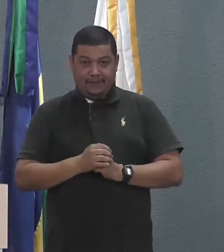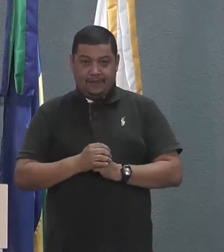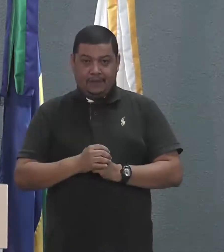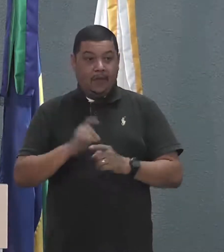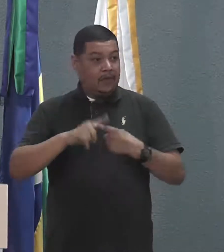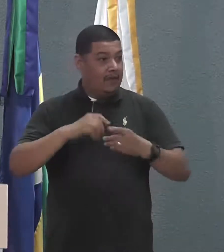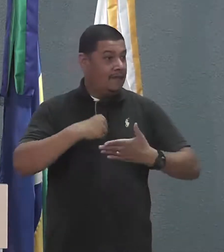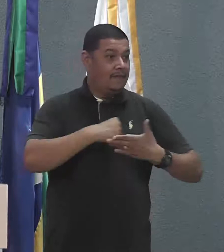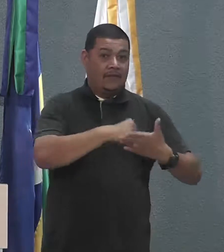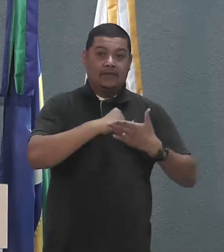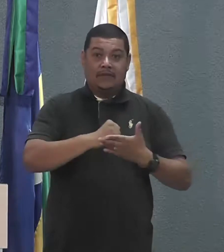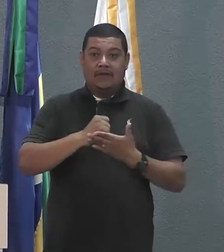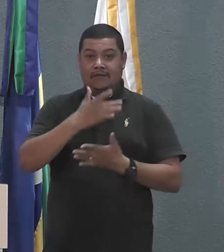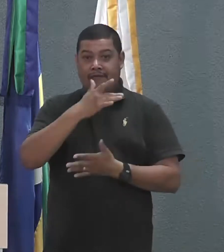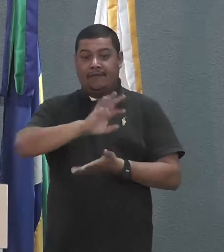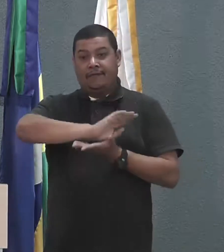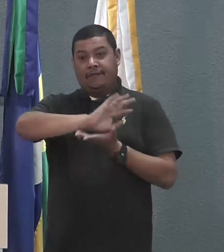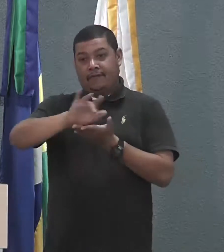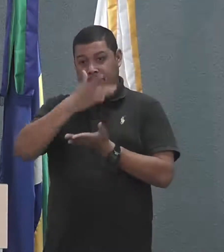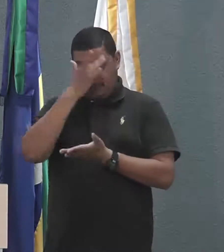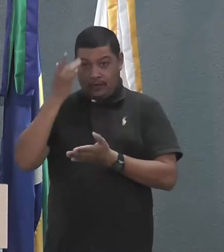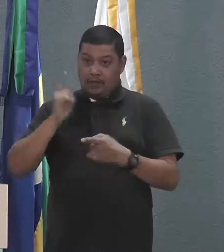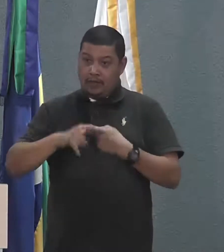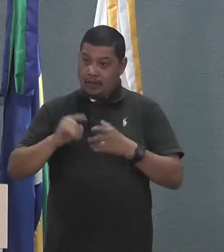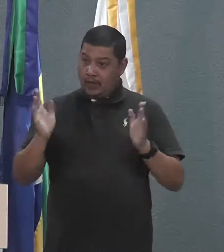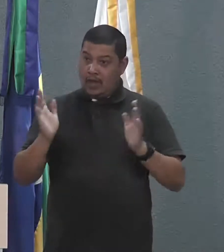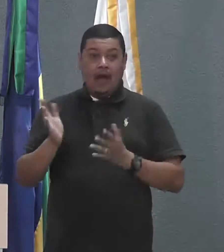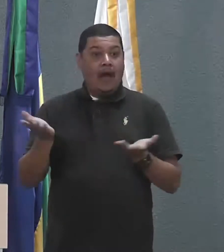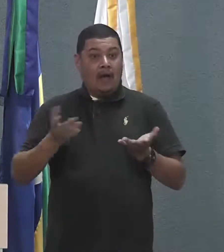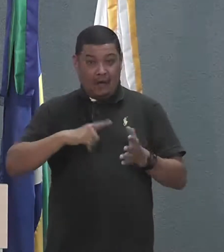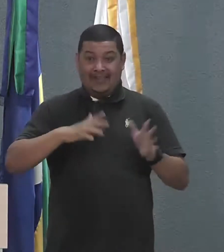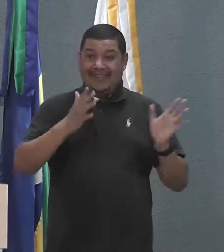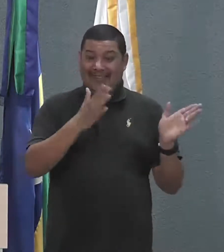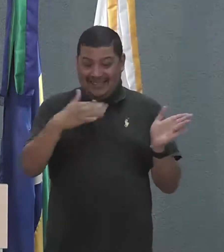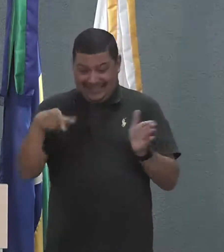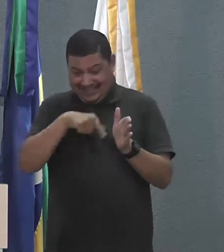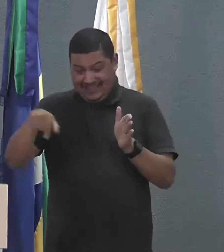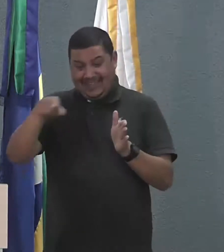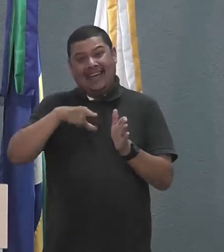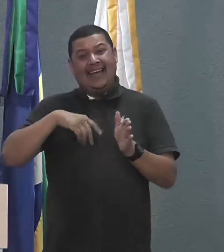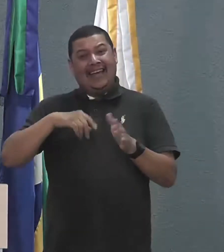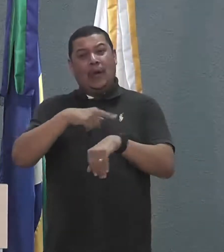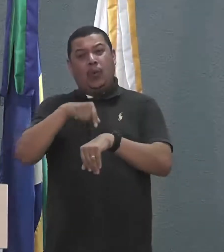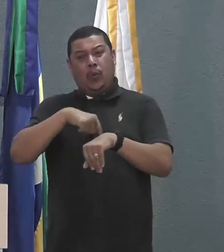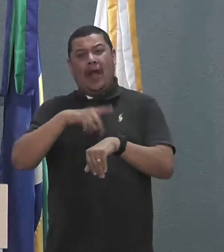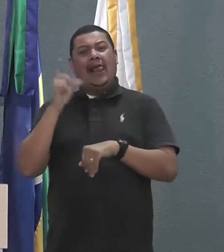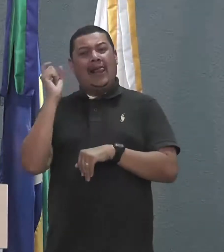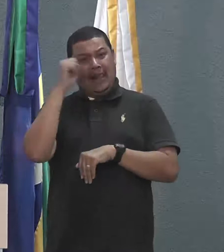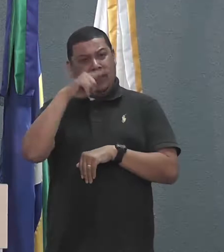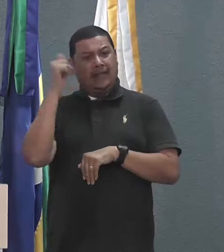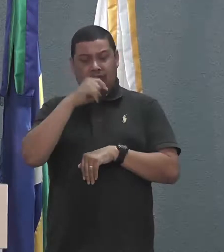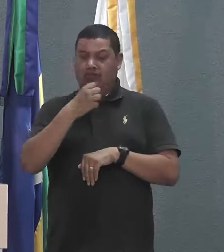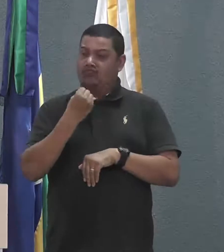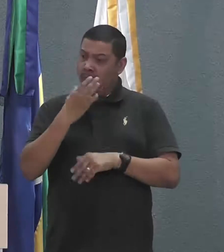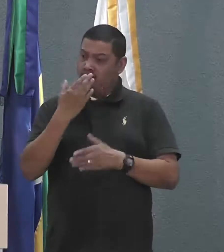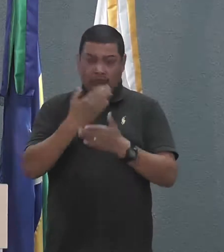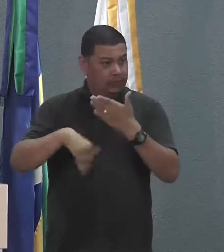E precisamos de melhorias nesses tempos difíceis, de contribuição. Parabéns a todos os envolvidos por